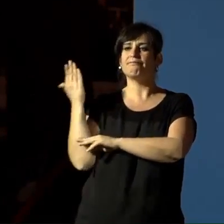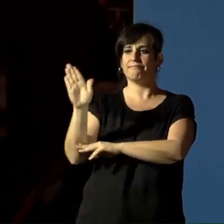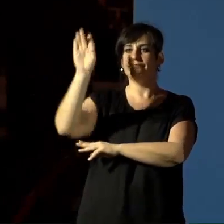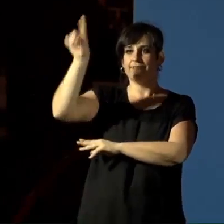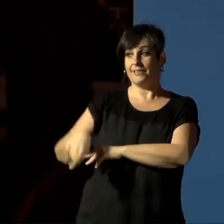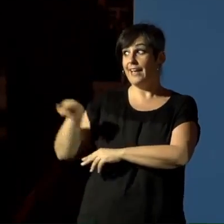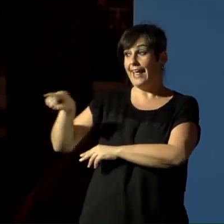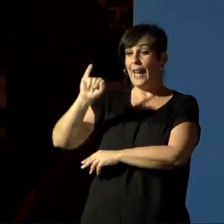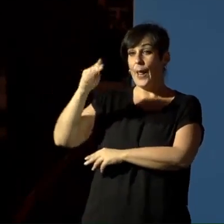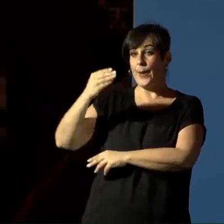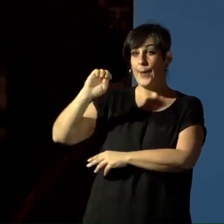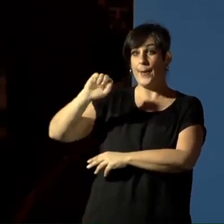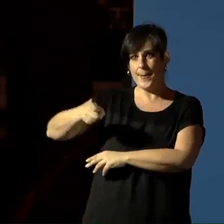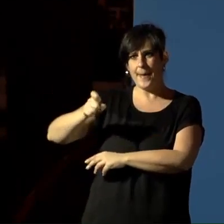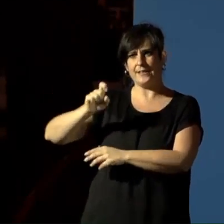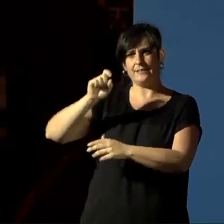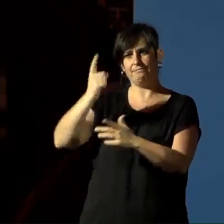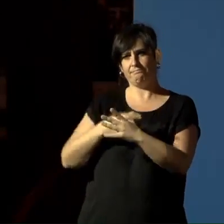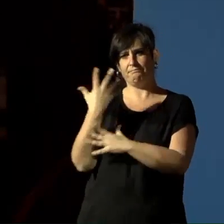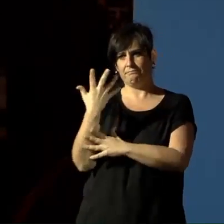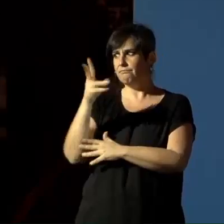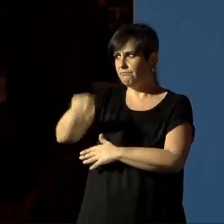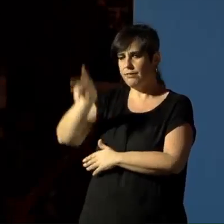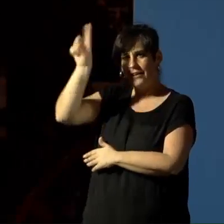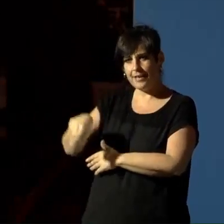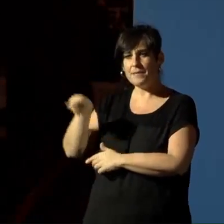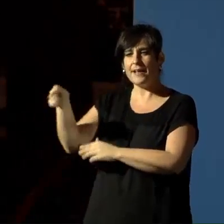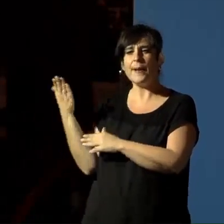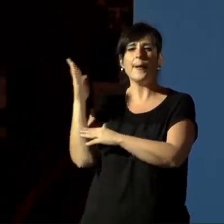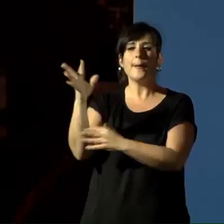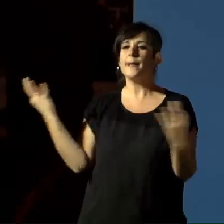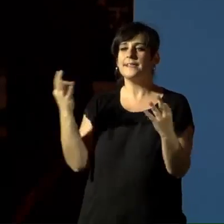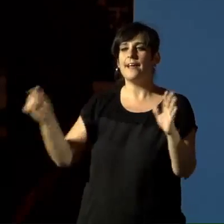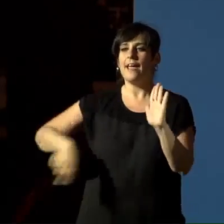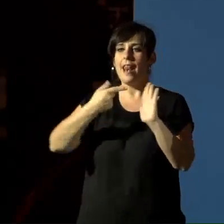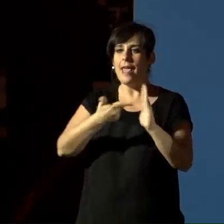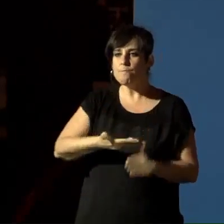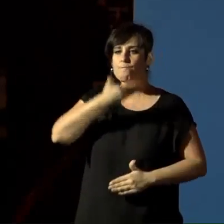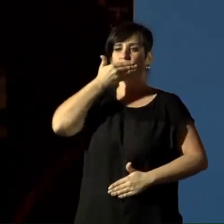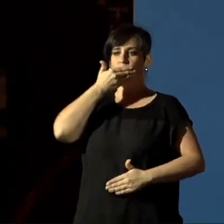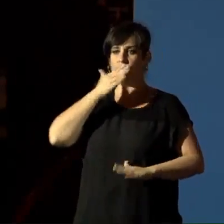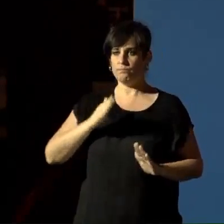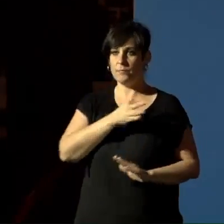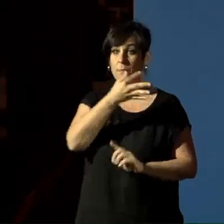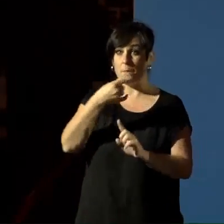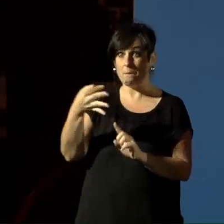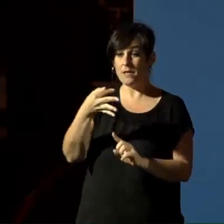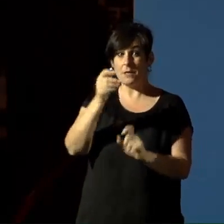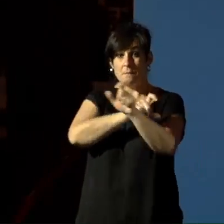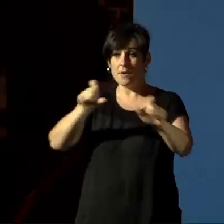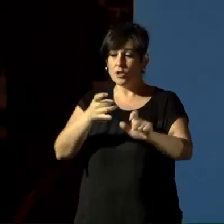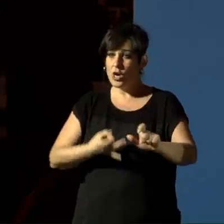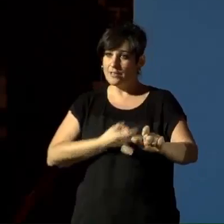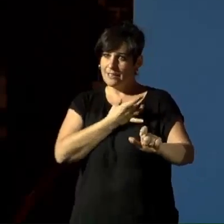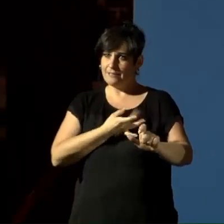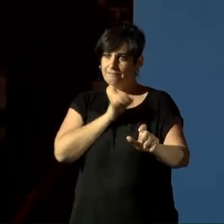o IBEX 35. El é o que representa perfectamente a lei Mordaza, a eses sindicalistas, como é o caso